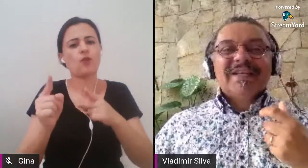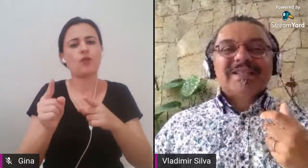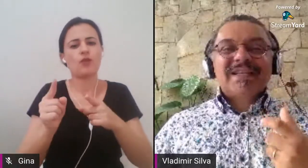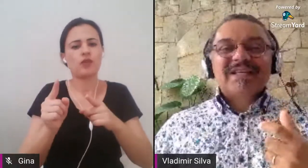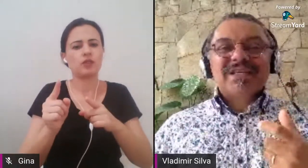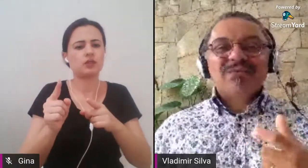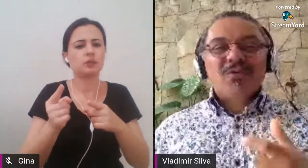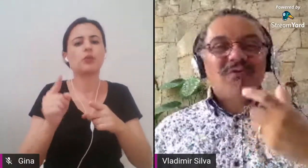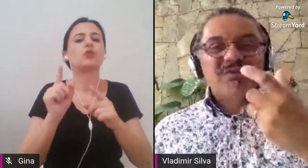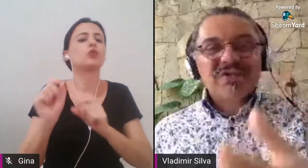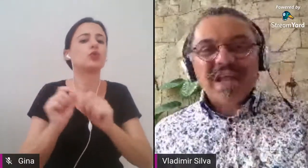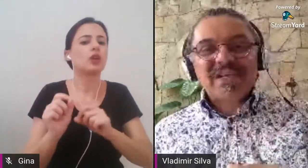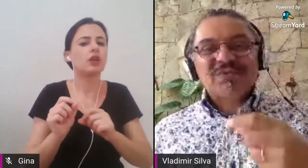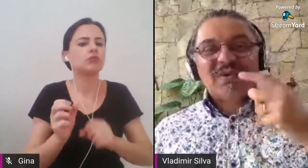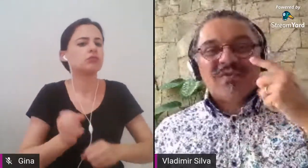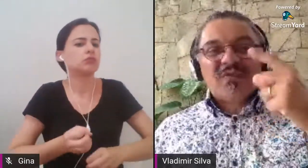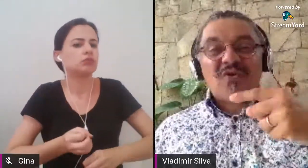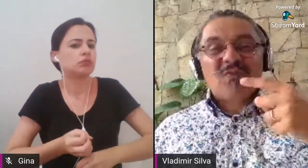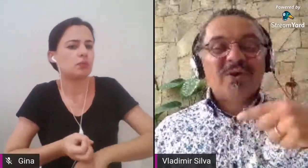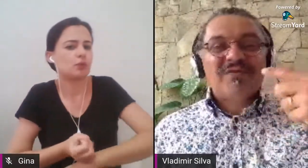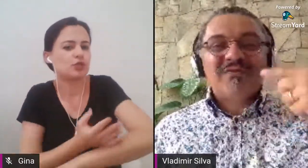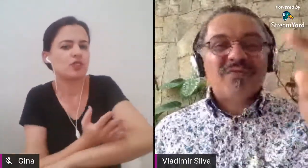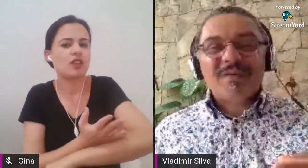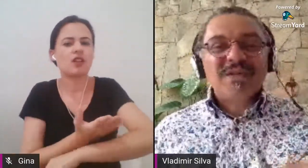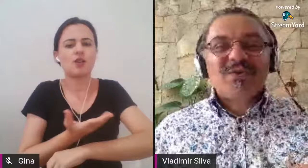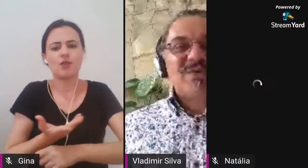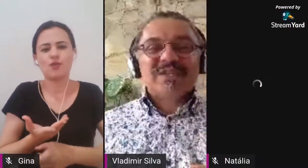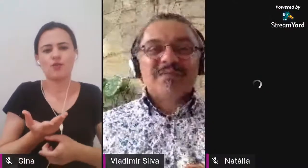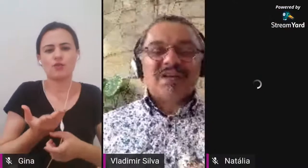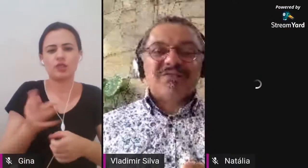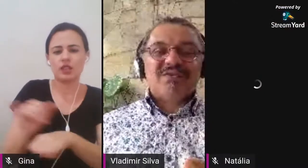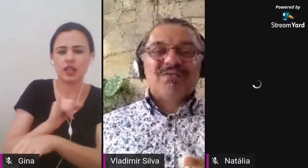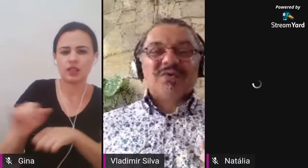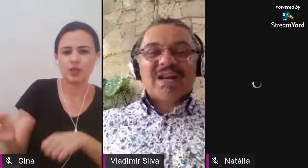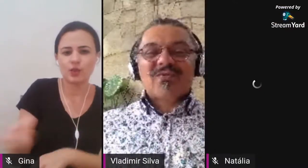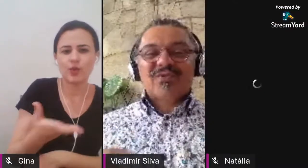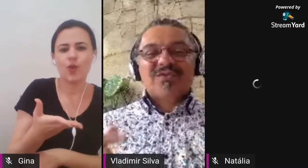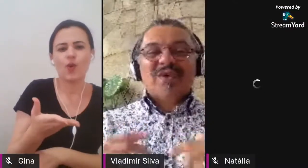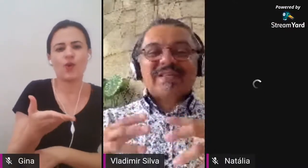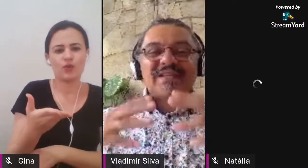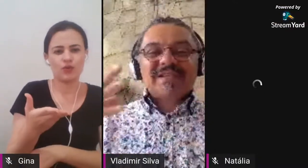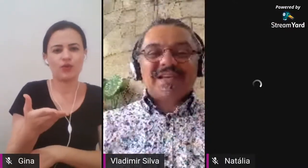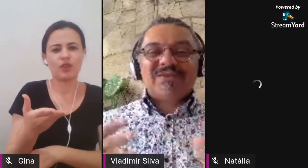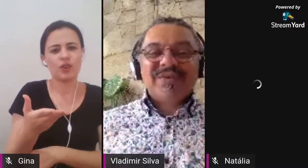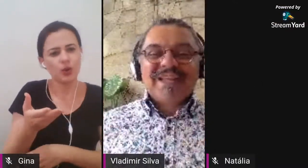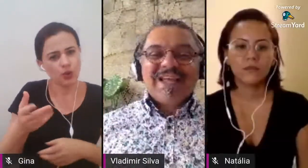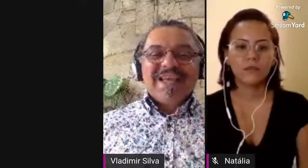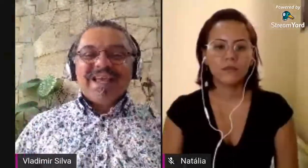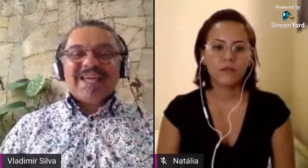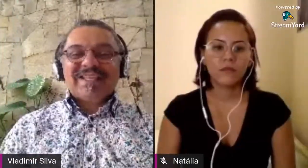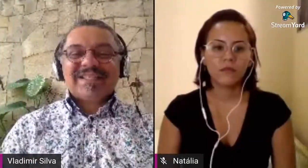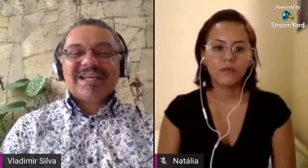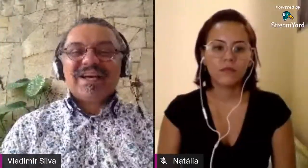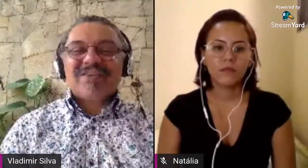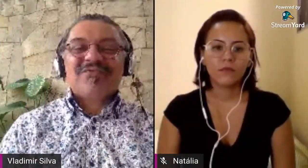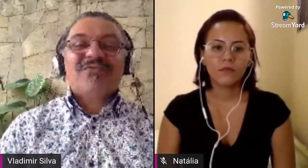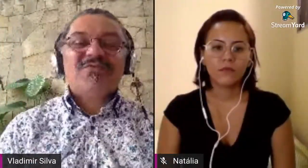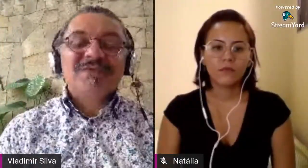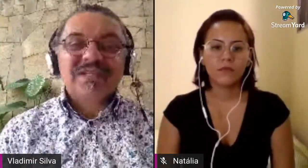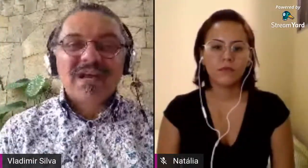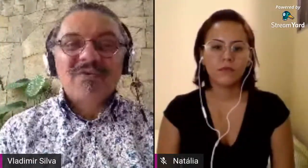emoção, seja um novo gesto, uma nova forma de conceber e ver o mundo. Ela continua exercendo